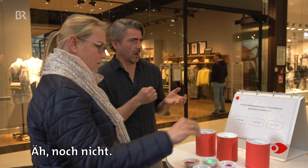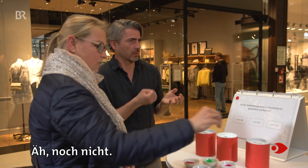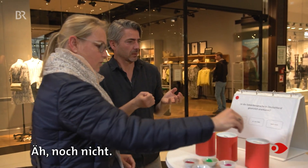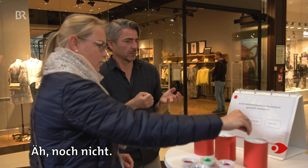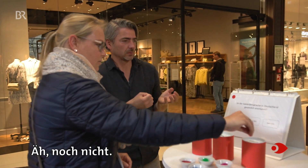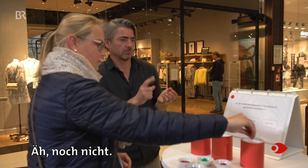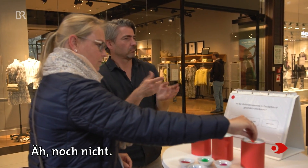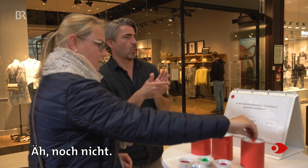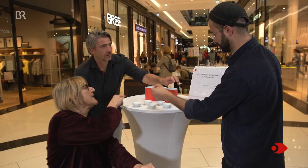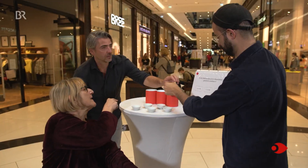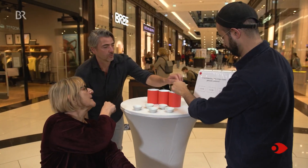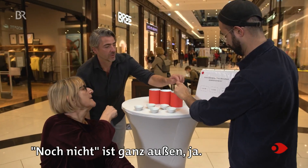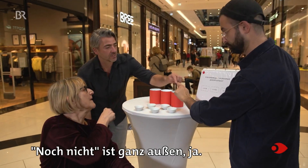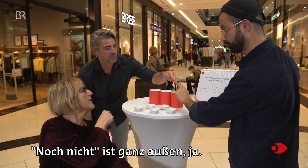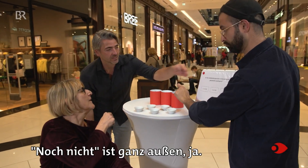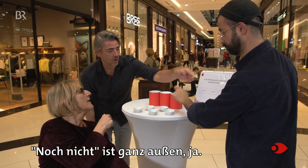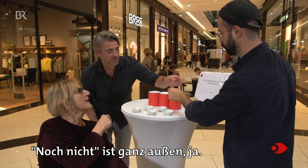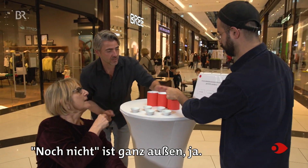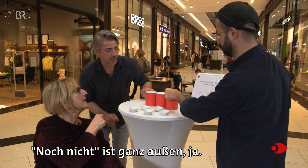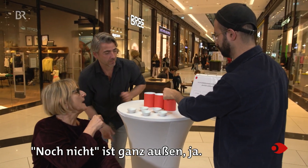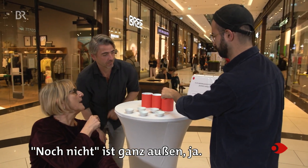Noch nicht. Noch nicht das ganze Außen, ja. Ja.